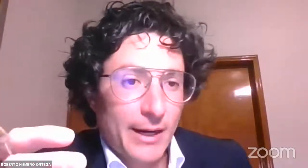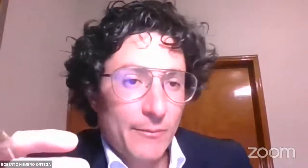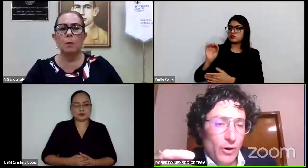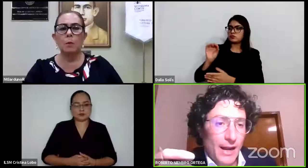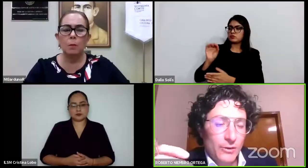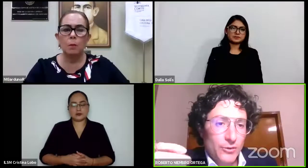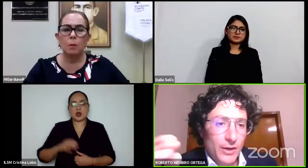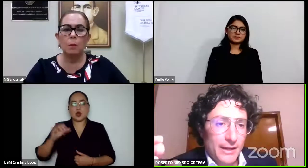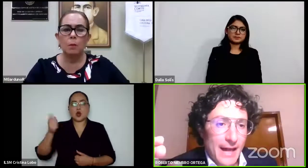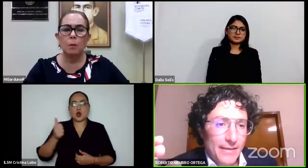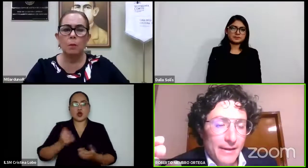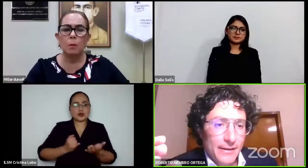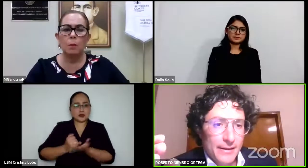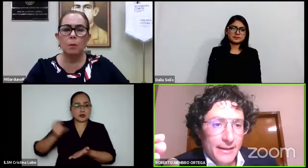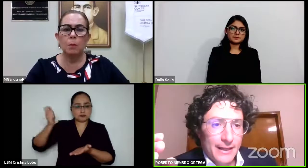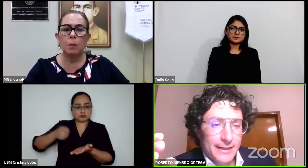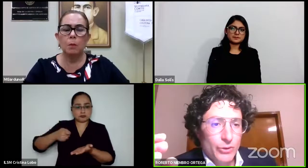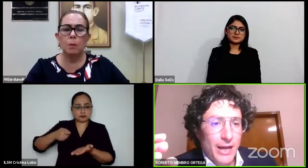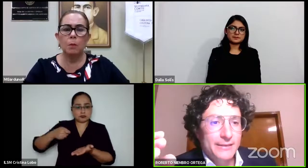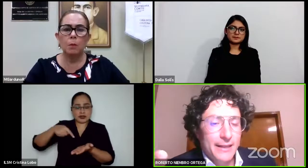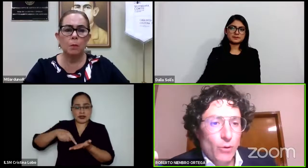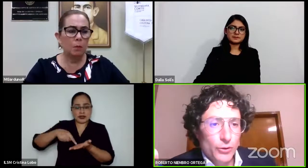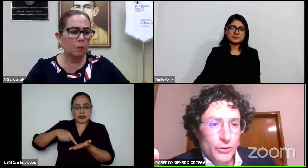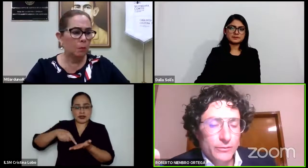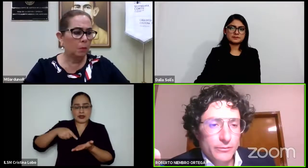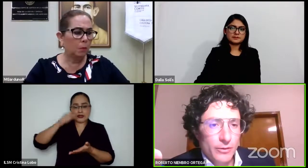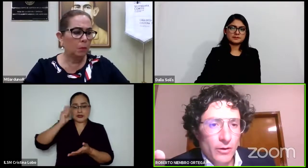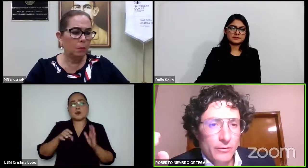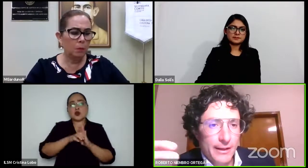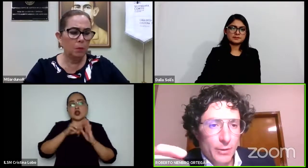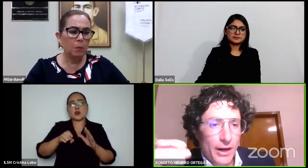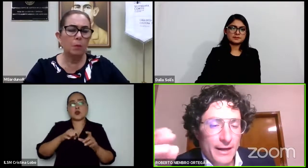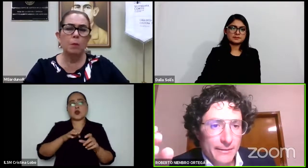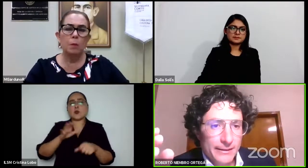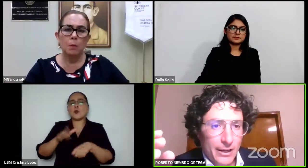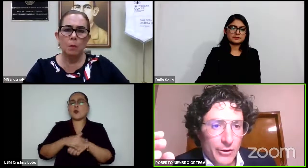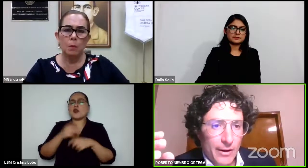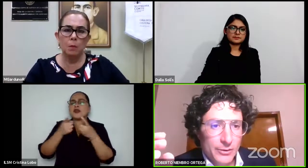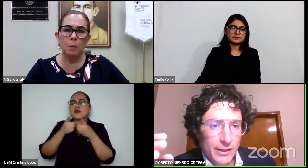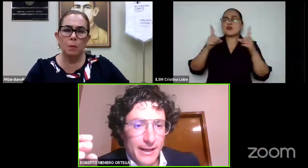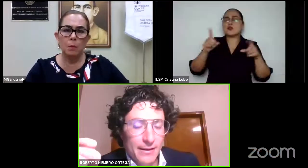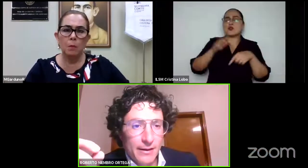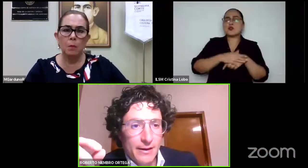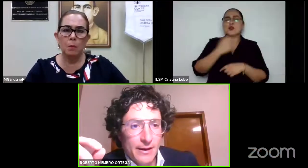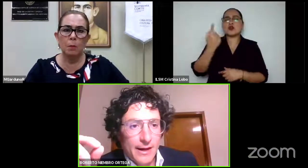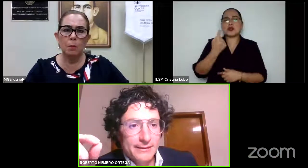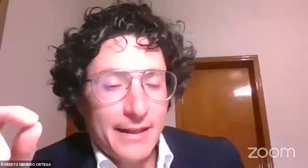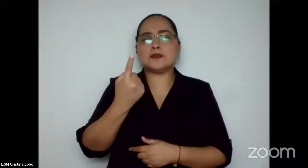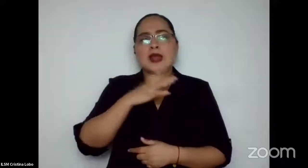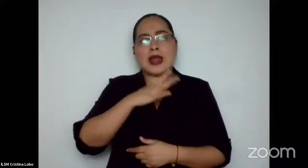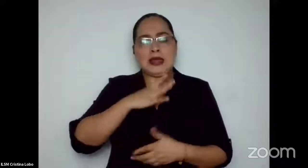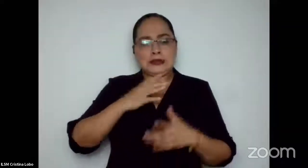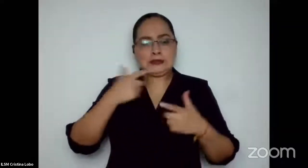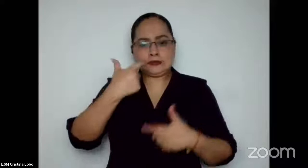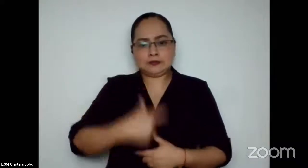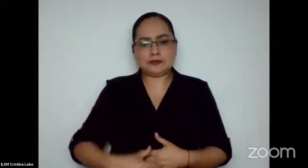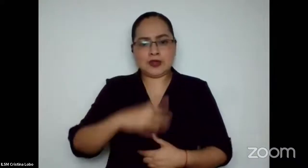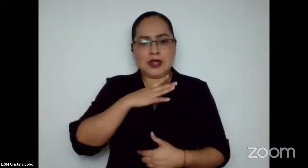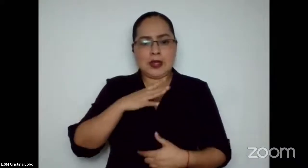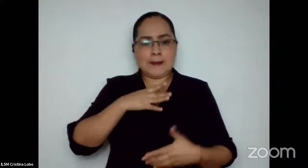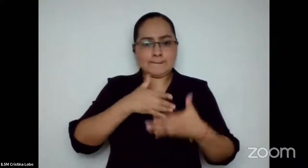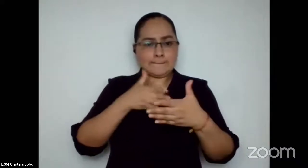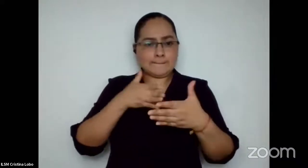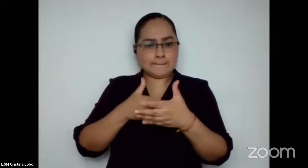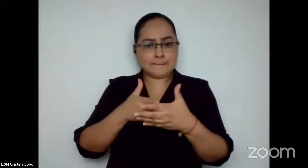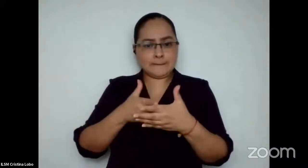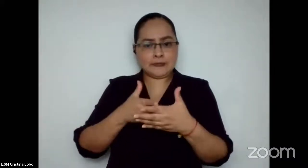emblemáticas es, por ejemplo, la inconstitucionalidad de las causales de divorcio, ¿no? Que violan el libre desarrollo de la personalidad. Este derecho en nuestro sistema